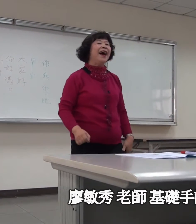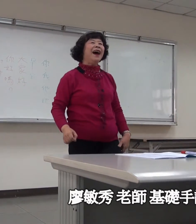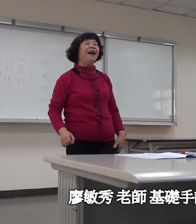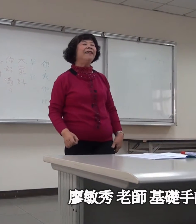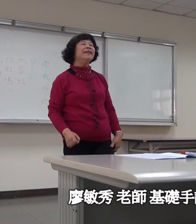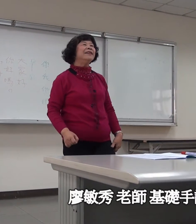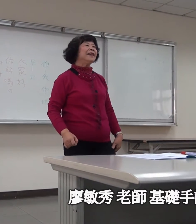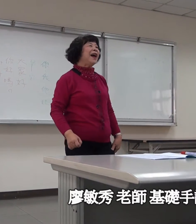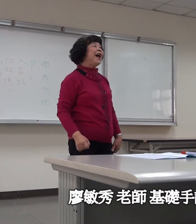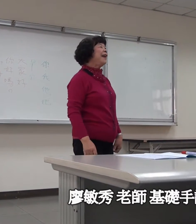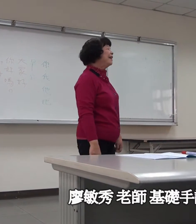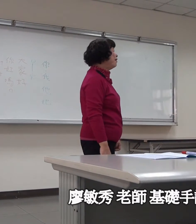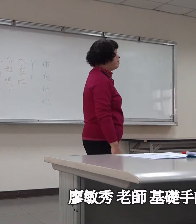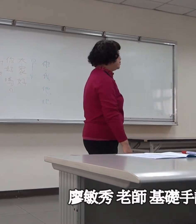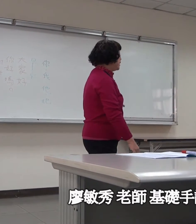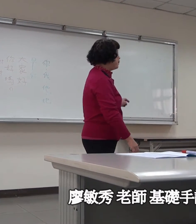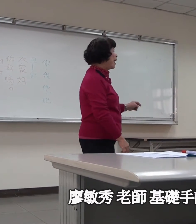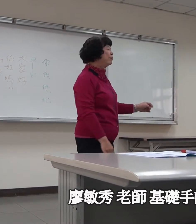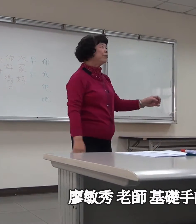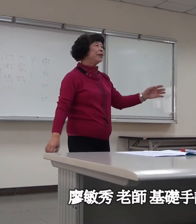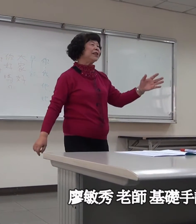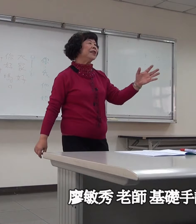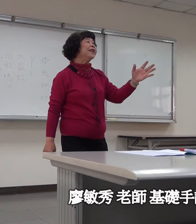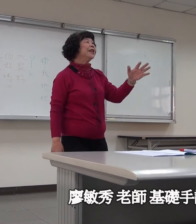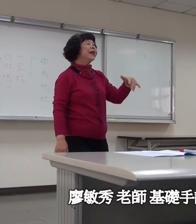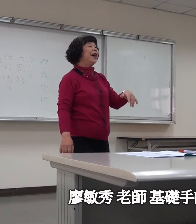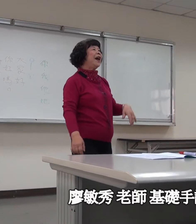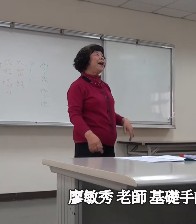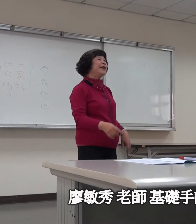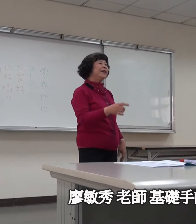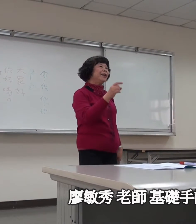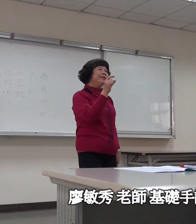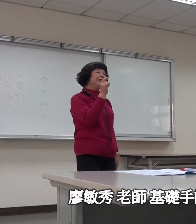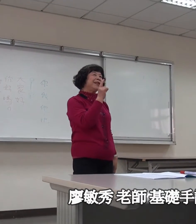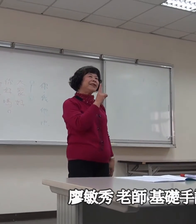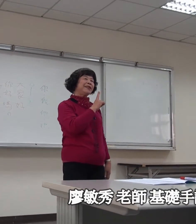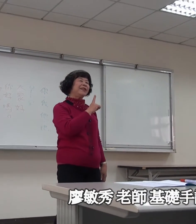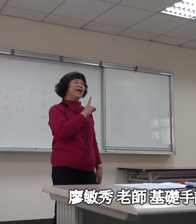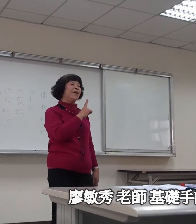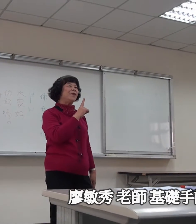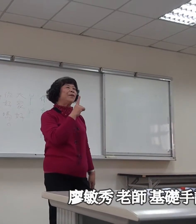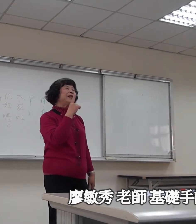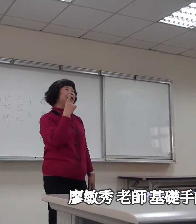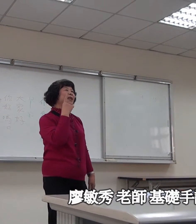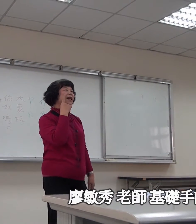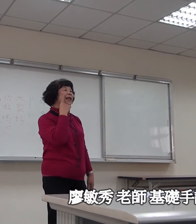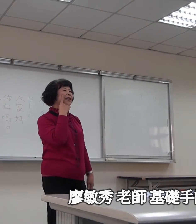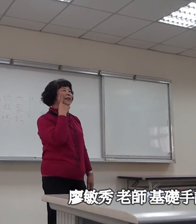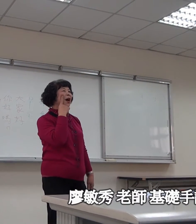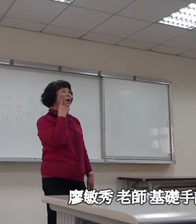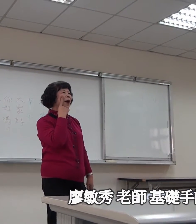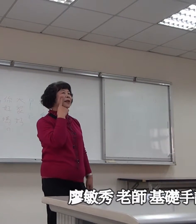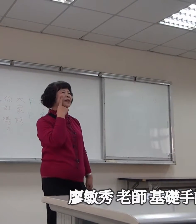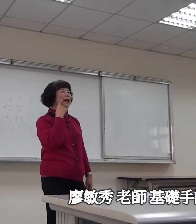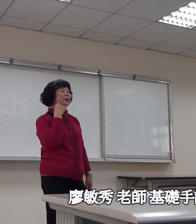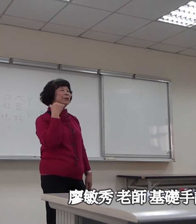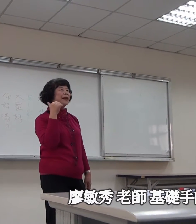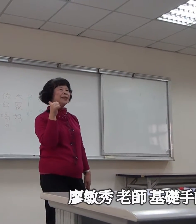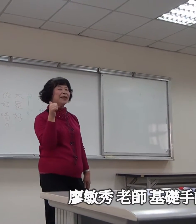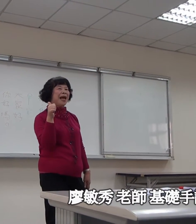好，来，那我们再把它复习，来。用这只手在你的脸上画一下出来，这个男